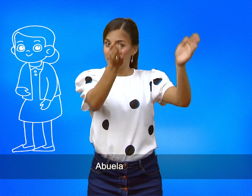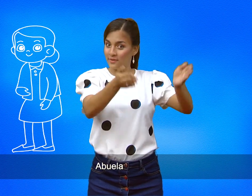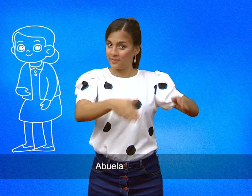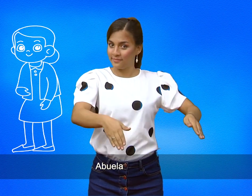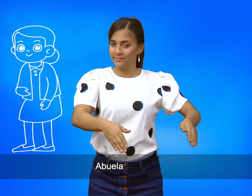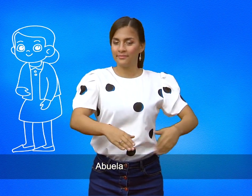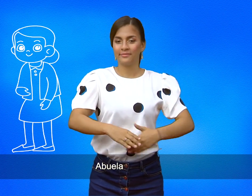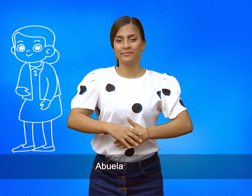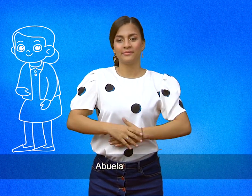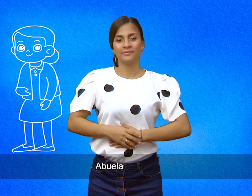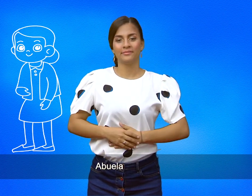Abuela.